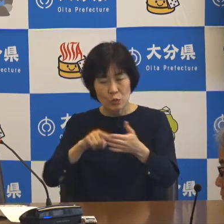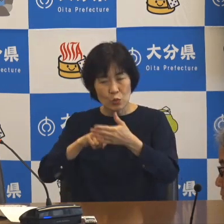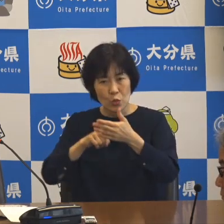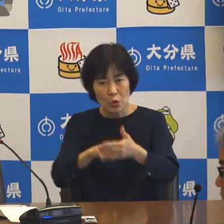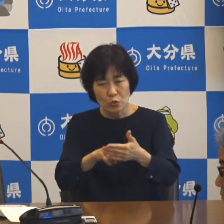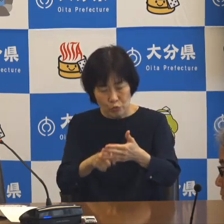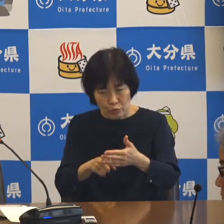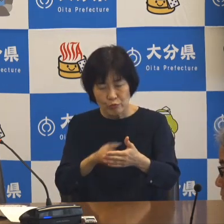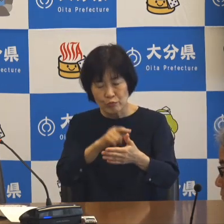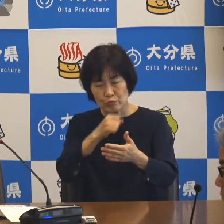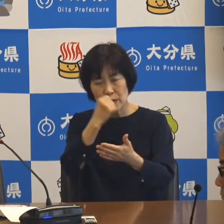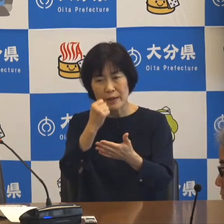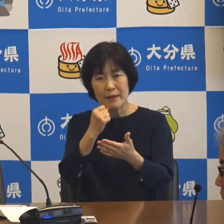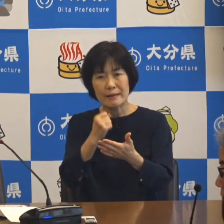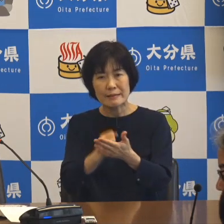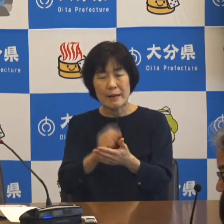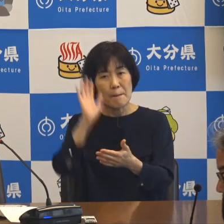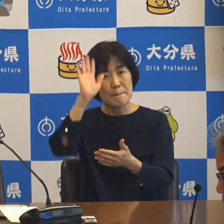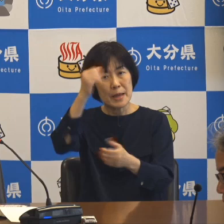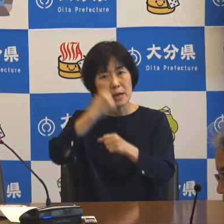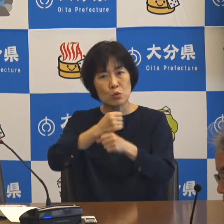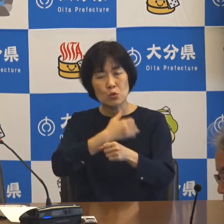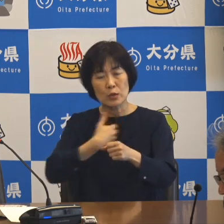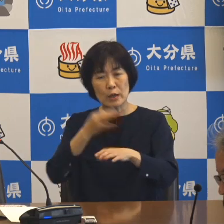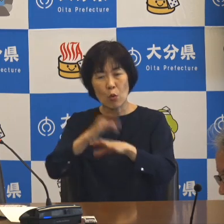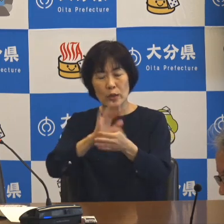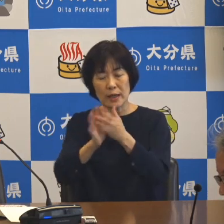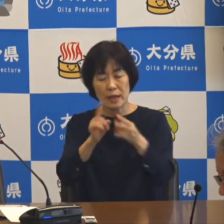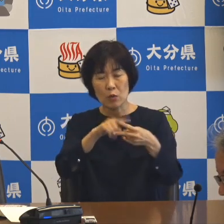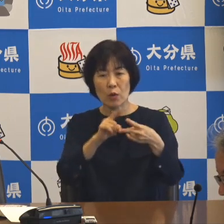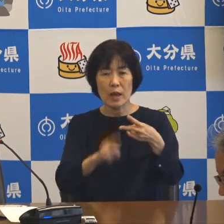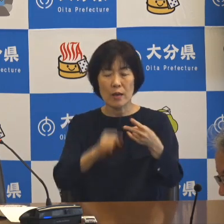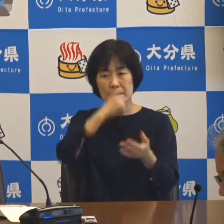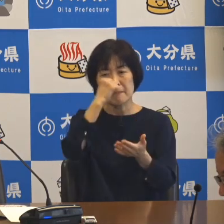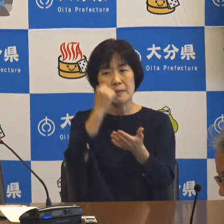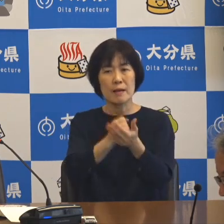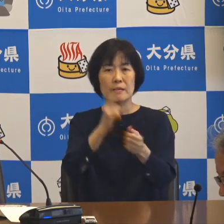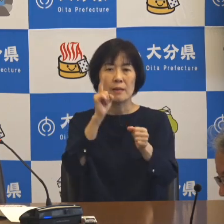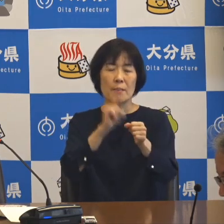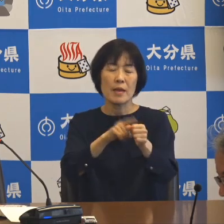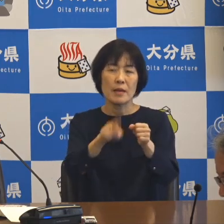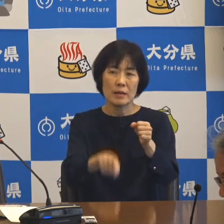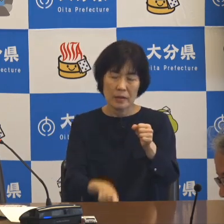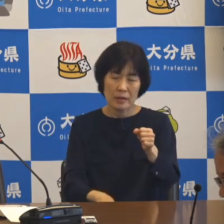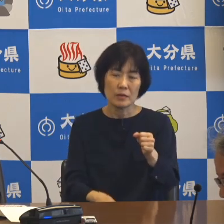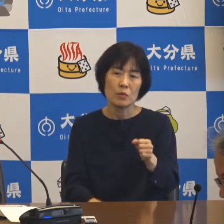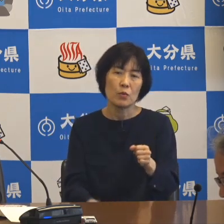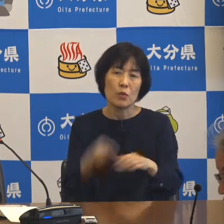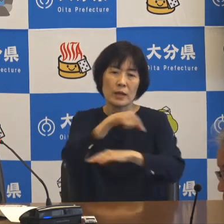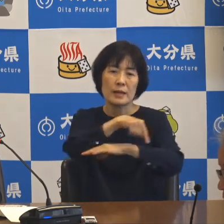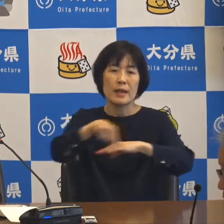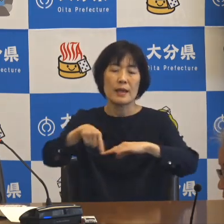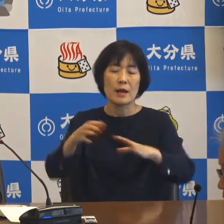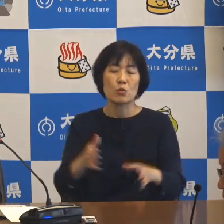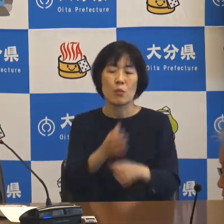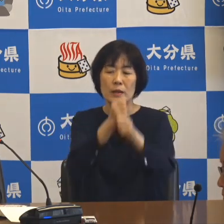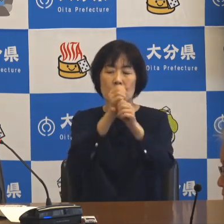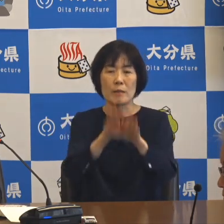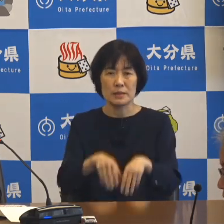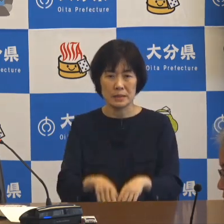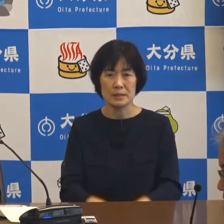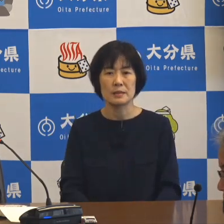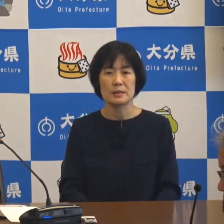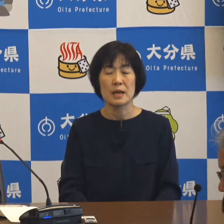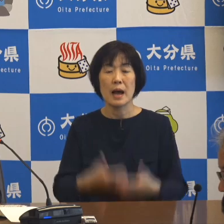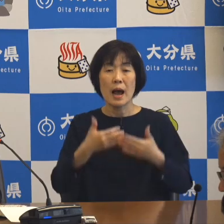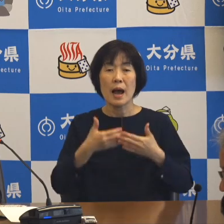県ということで、まあ、これらを実現させる取り組みを、安心元気未来創造ということで、まとめております。安心